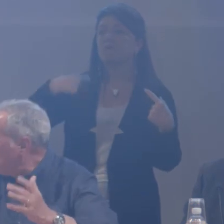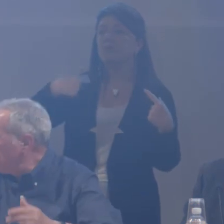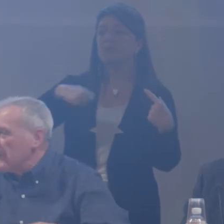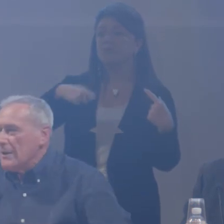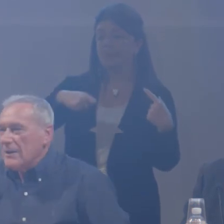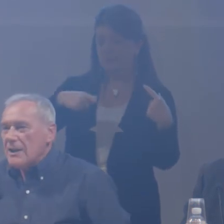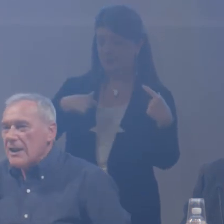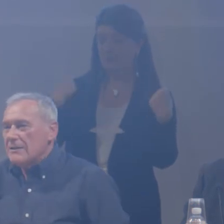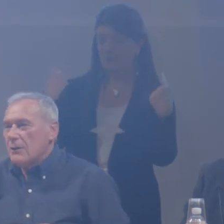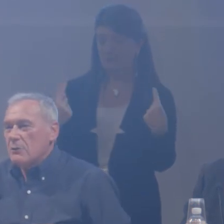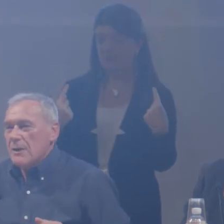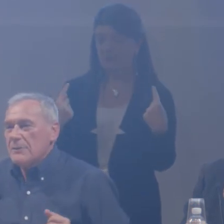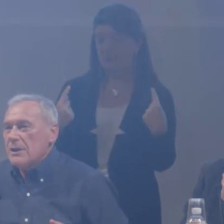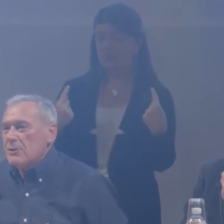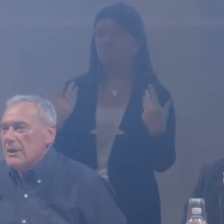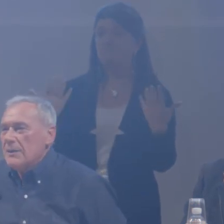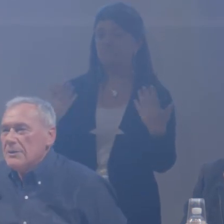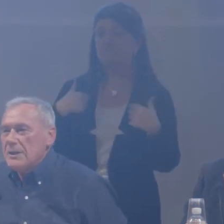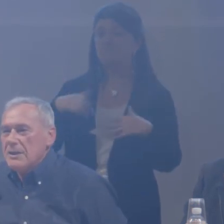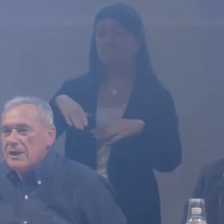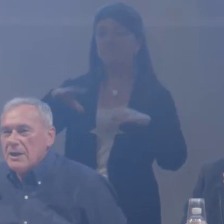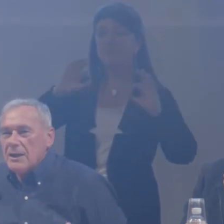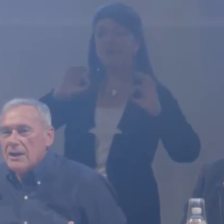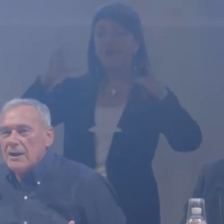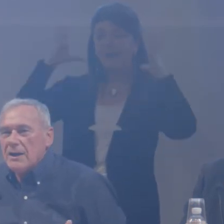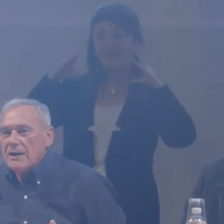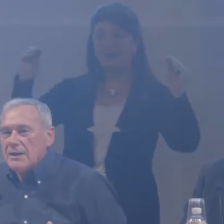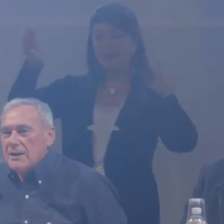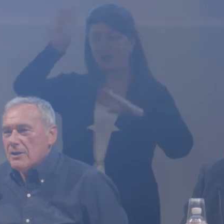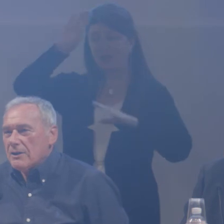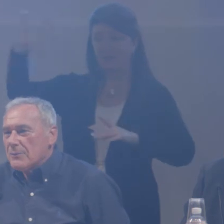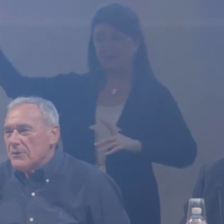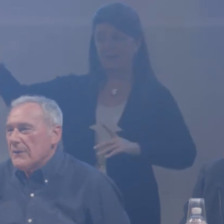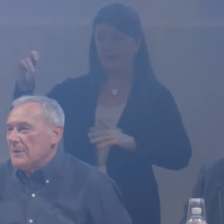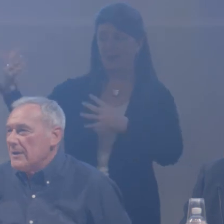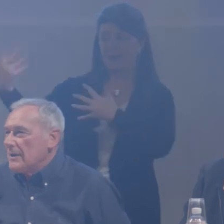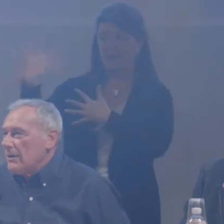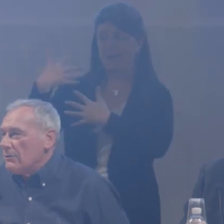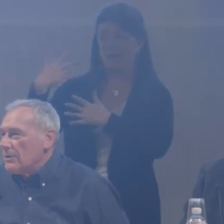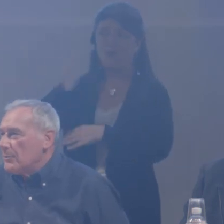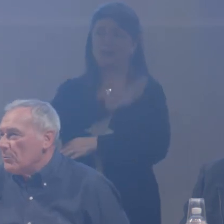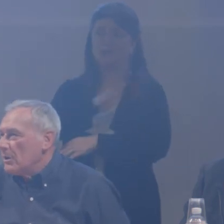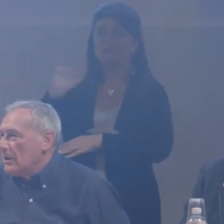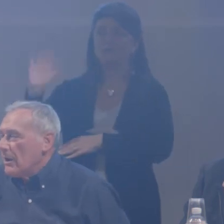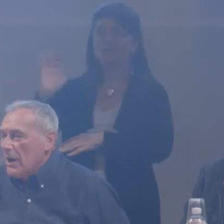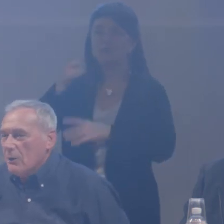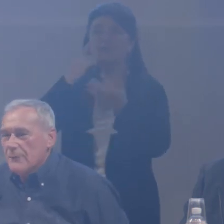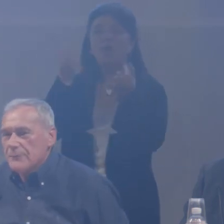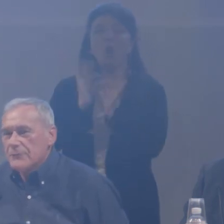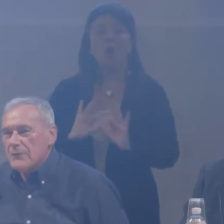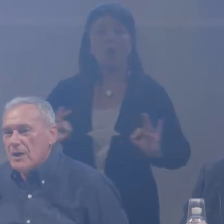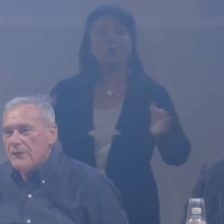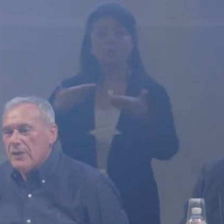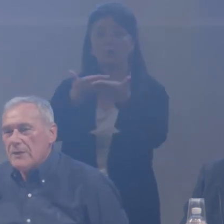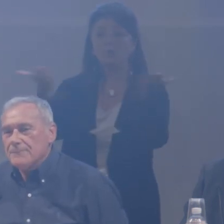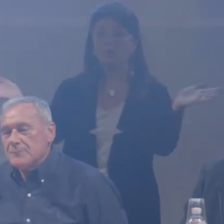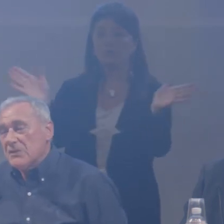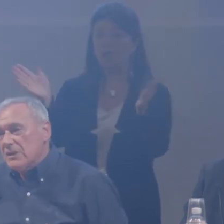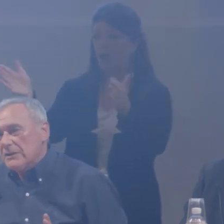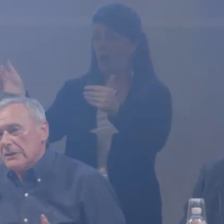andiamo. Entra un capitano dei carabinieri che era il responsabile dell'ordine pubblico nell'aula e